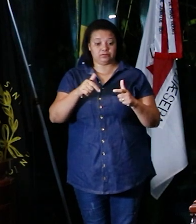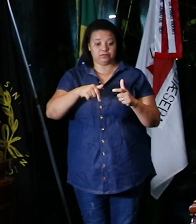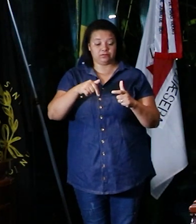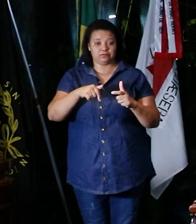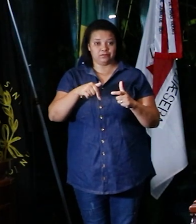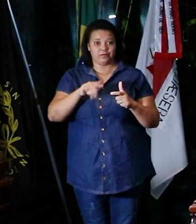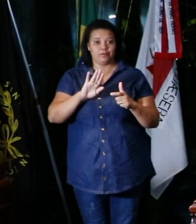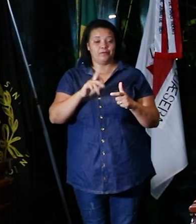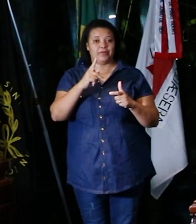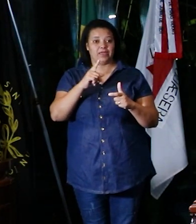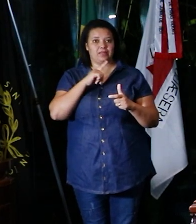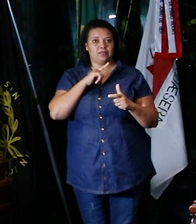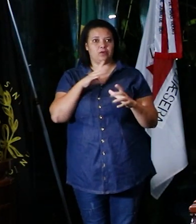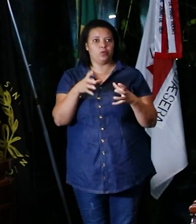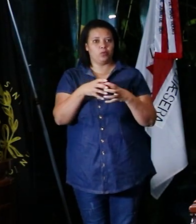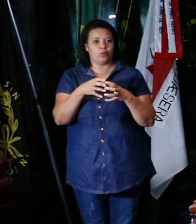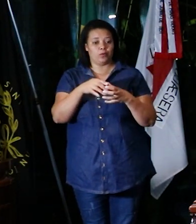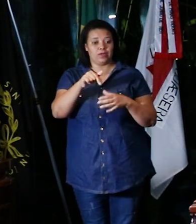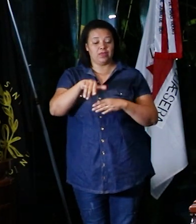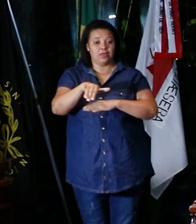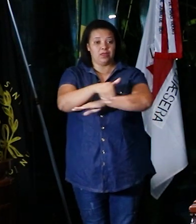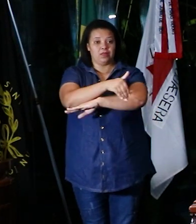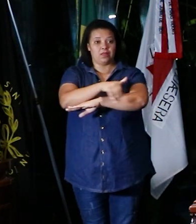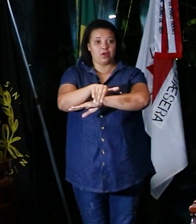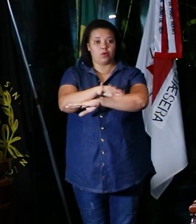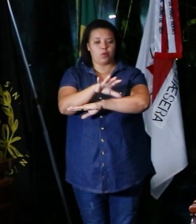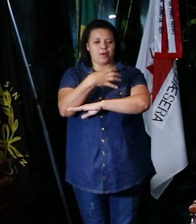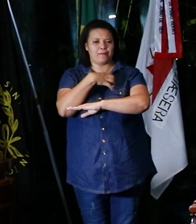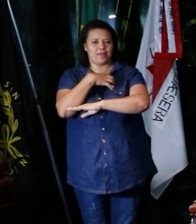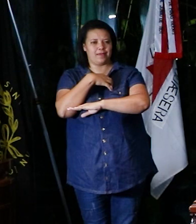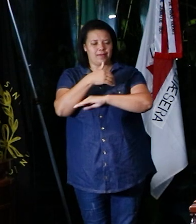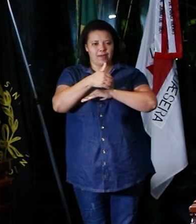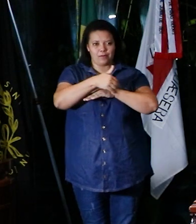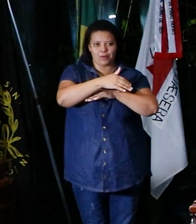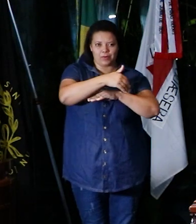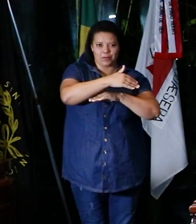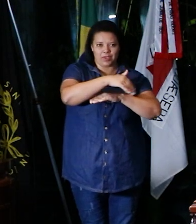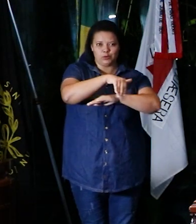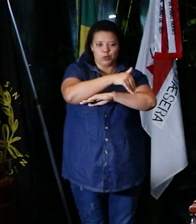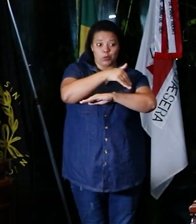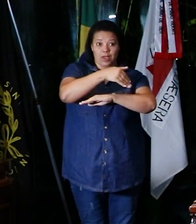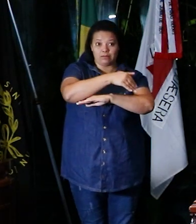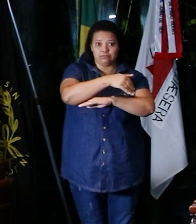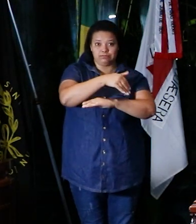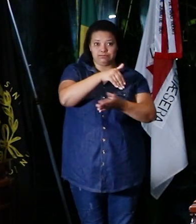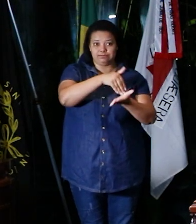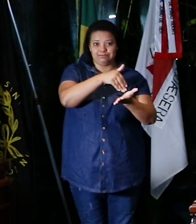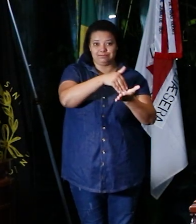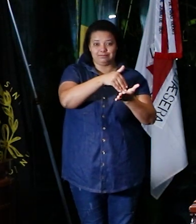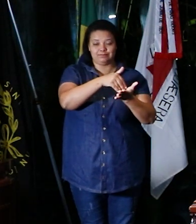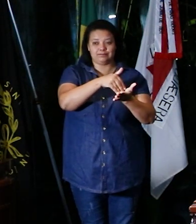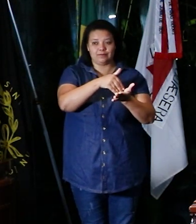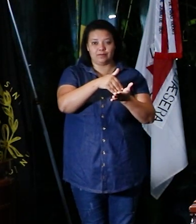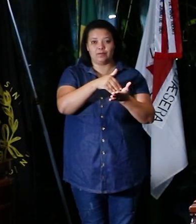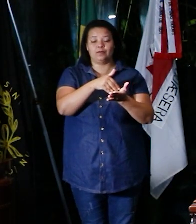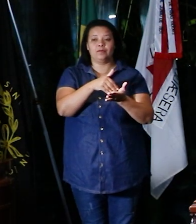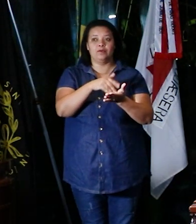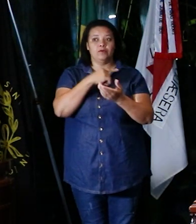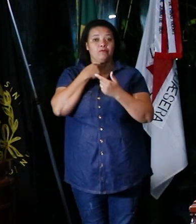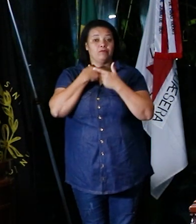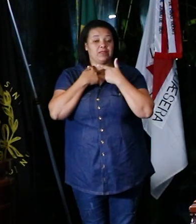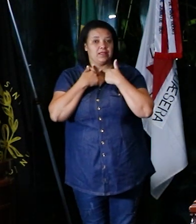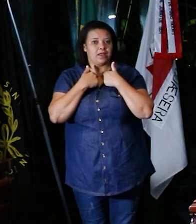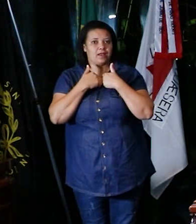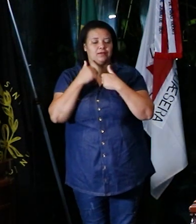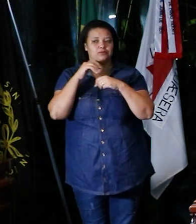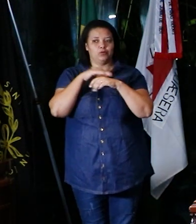de BH, aqui na Rua da Bahia, só que mais lá embaixo, que estavam doidos para falar